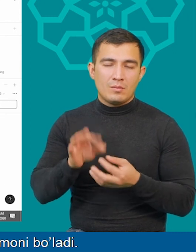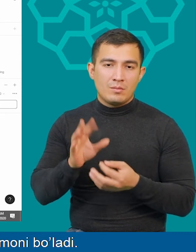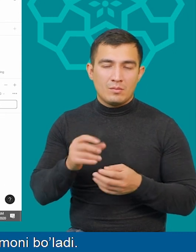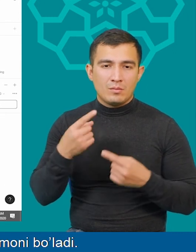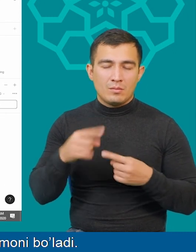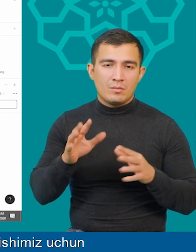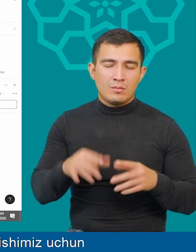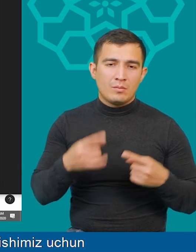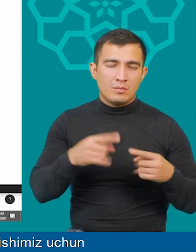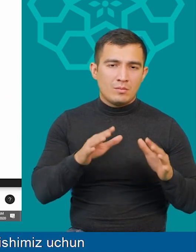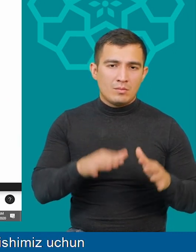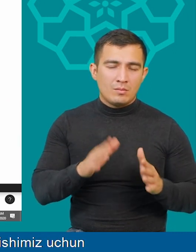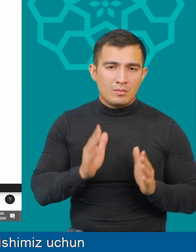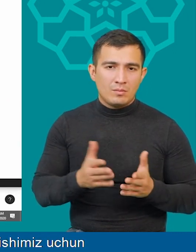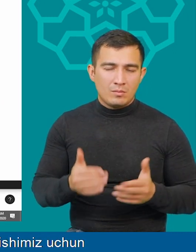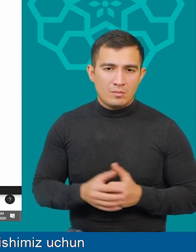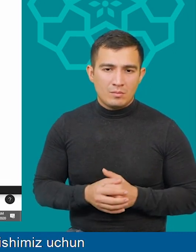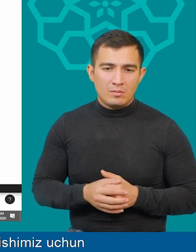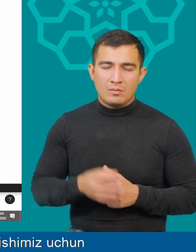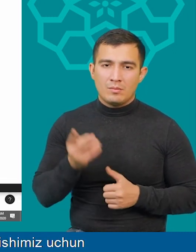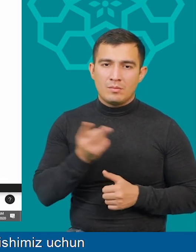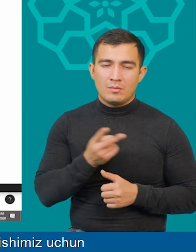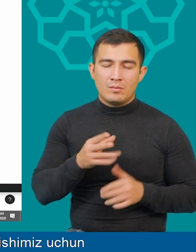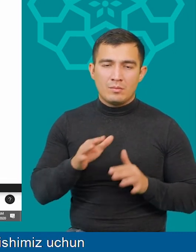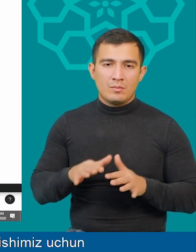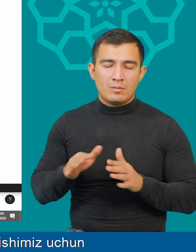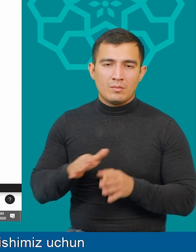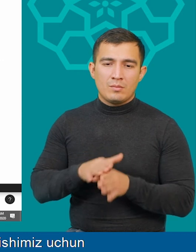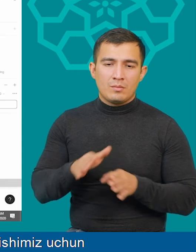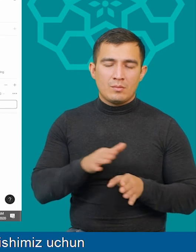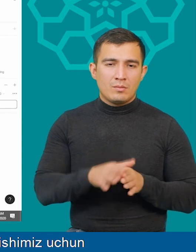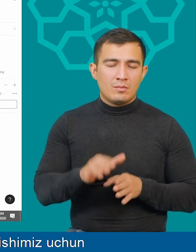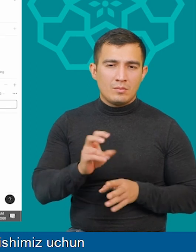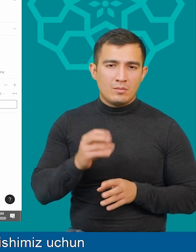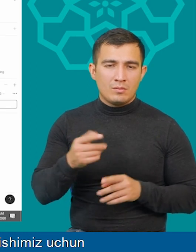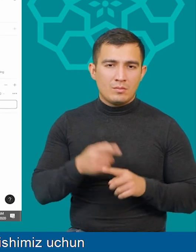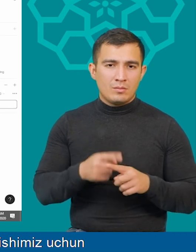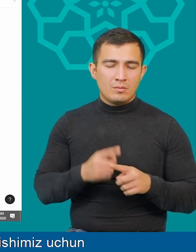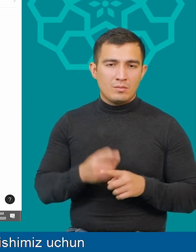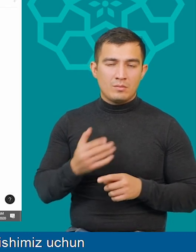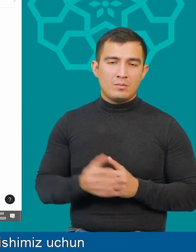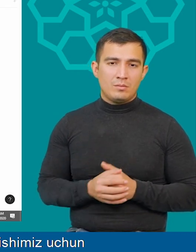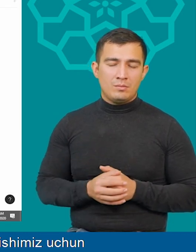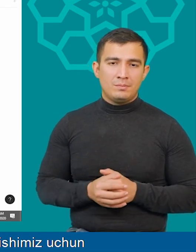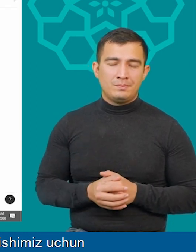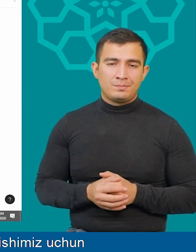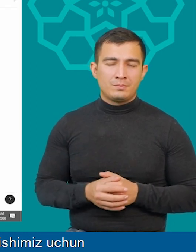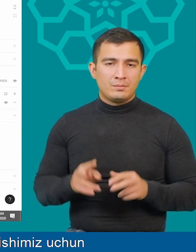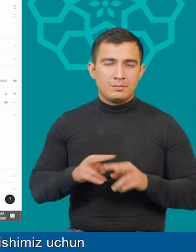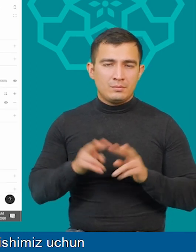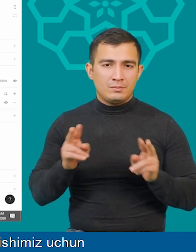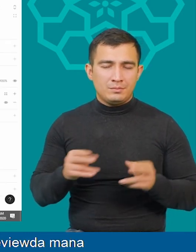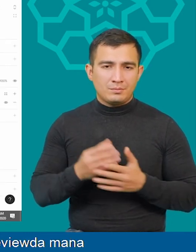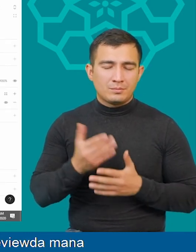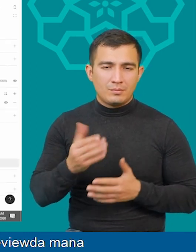boshqa tomoni bo'ladi. Mana ikkalasi bir-birini to'ldiruvchi qism bo'ladi. Xo'p, ikkisini ham eksport qilish